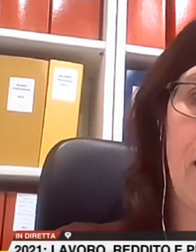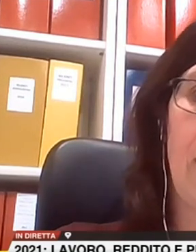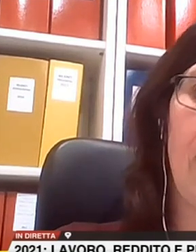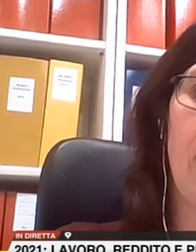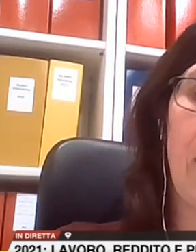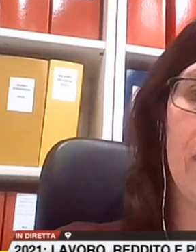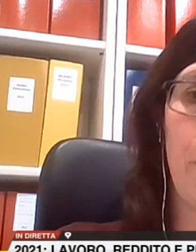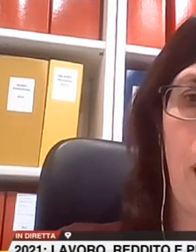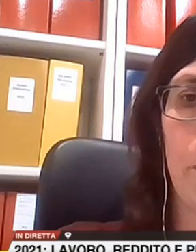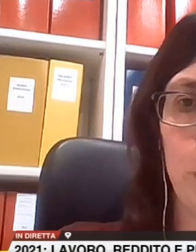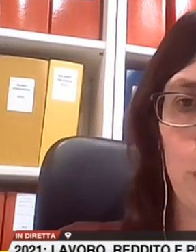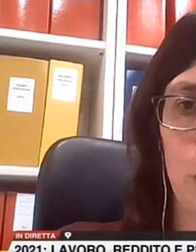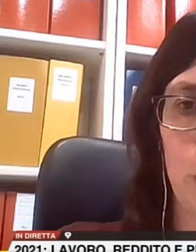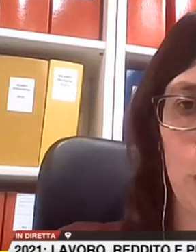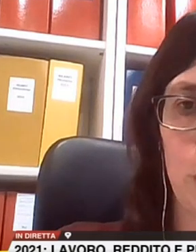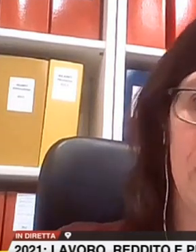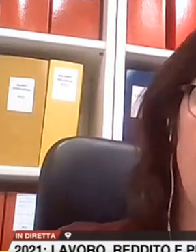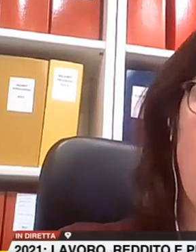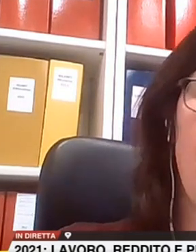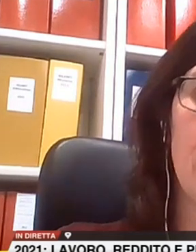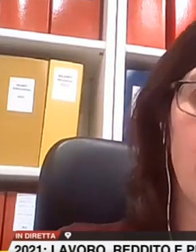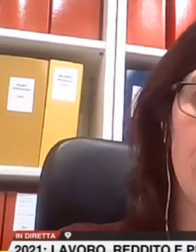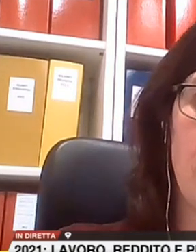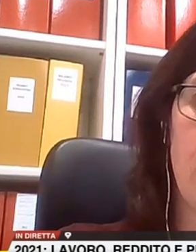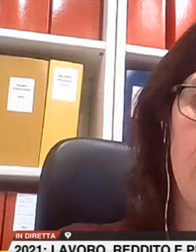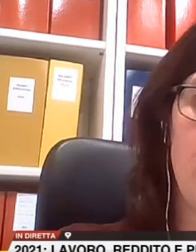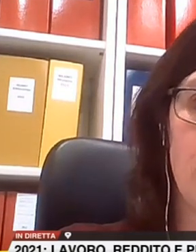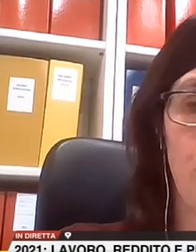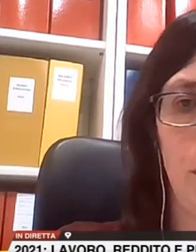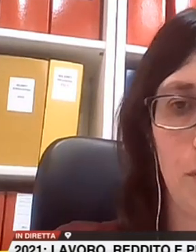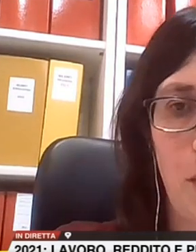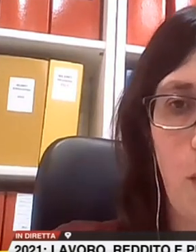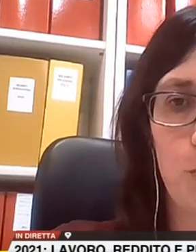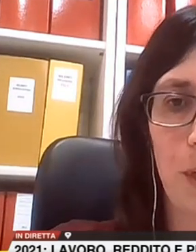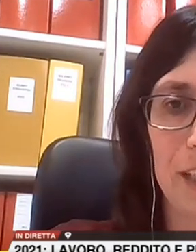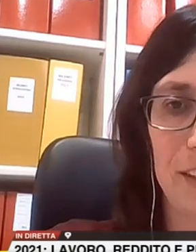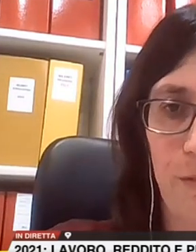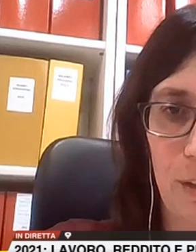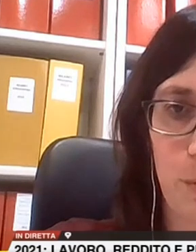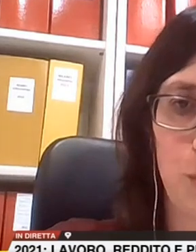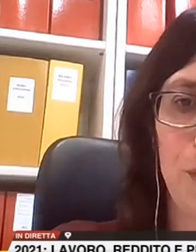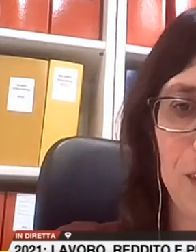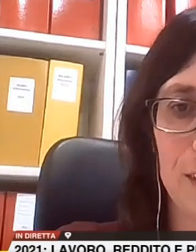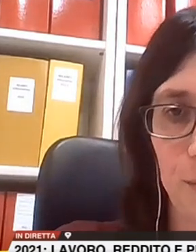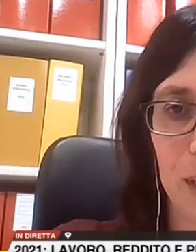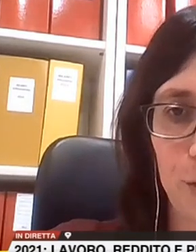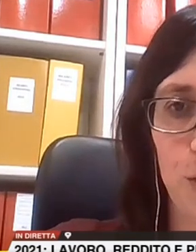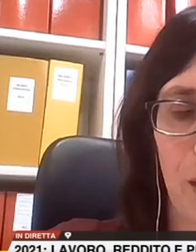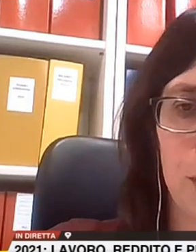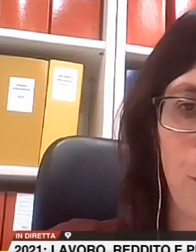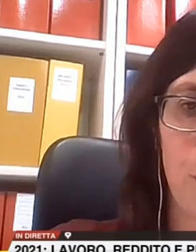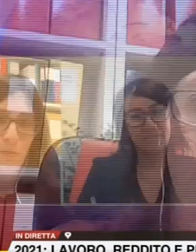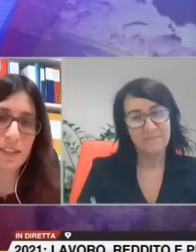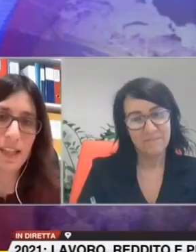permanenze, ed appunto tutelare individualmente e collettivamente i lavoratori. Io ho cercato di farlo molto in sintesi, perché ci